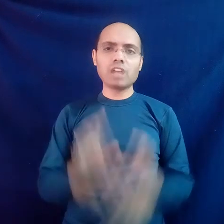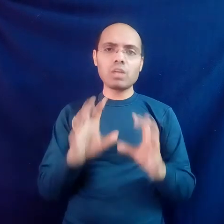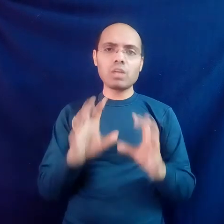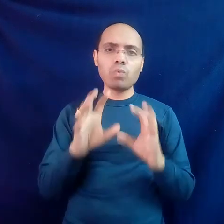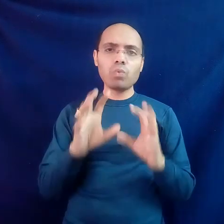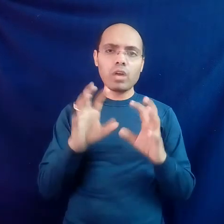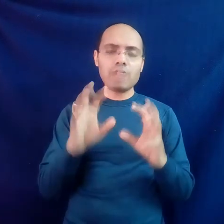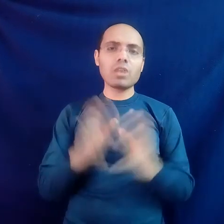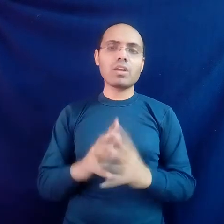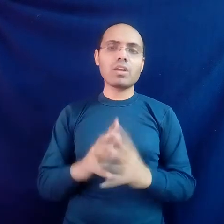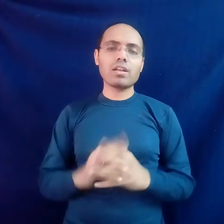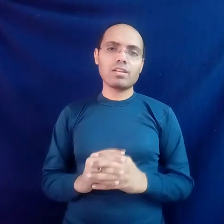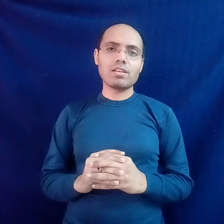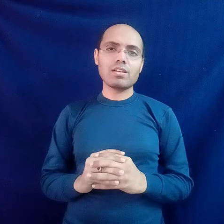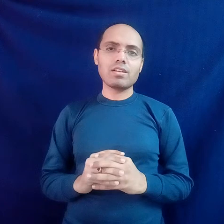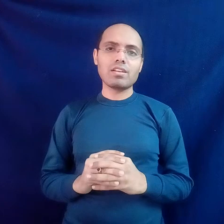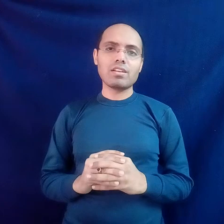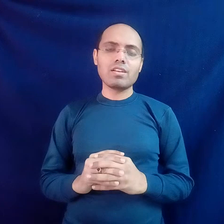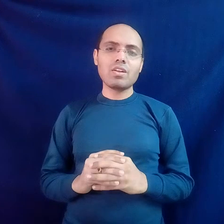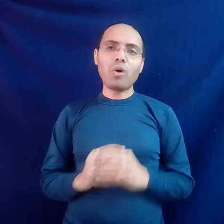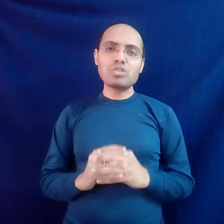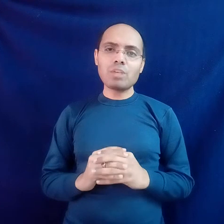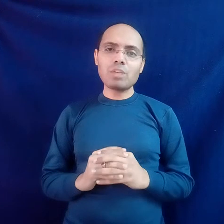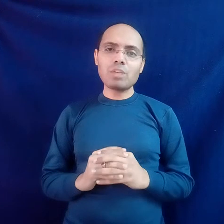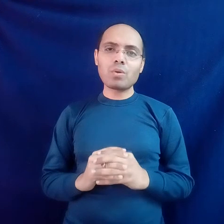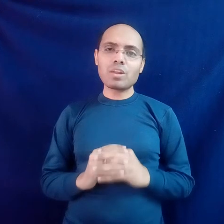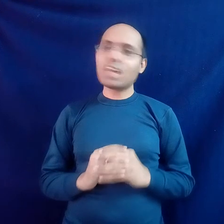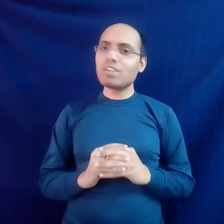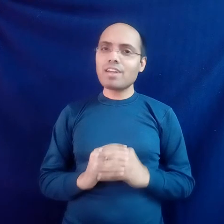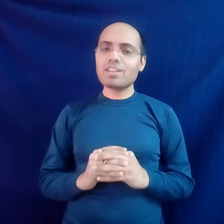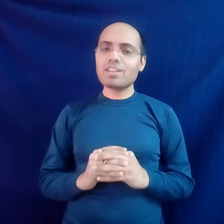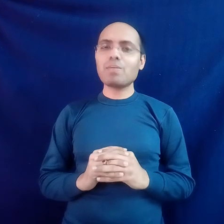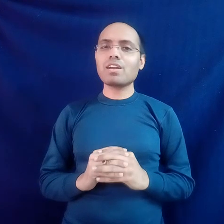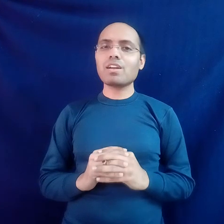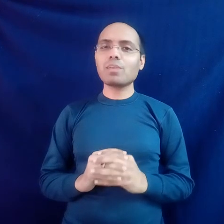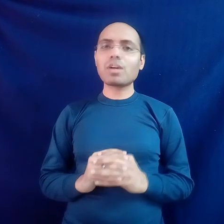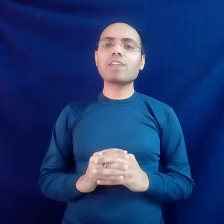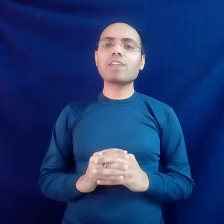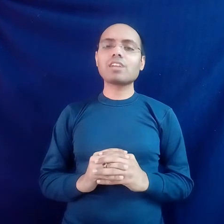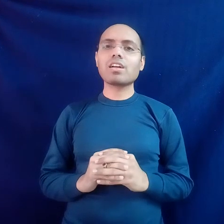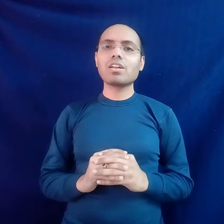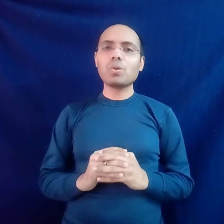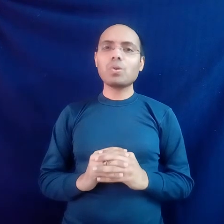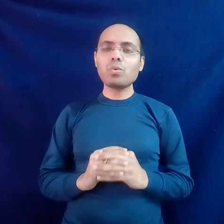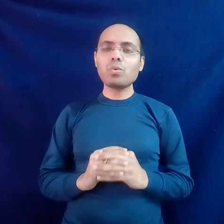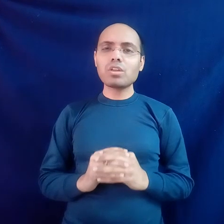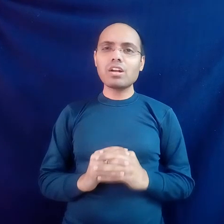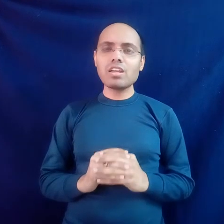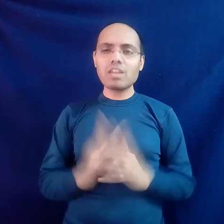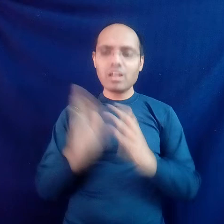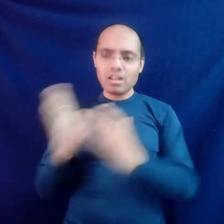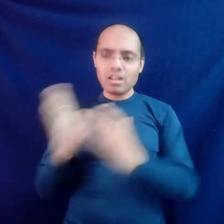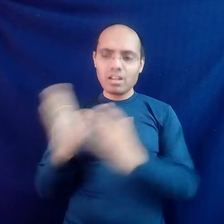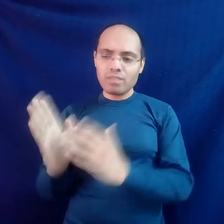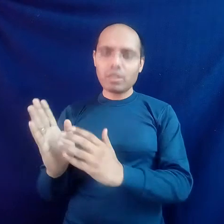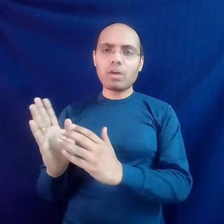अर्थात वो एरिया होता है, और जब कोई तांत्रिक देखता भी है तब वो क्या करता है, उस डी के